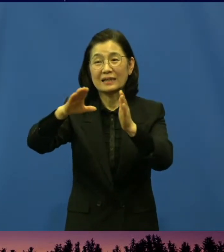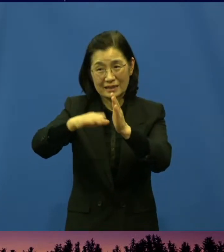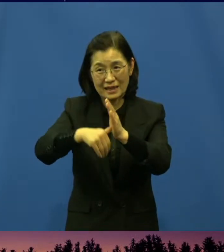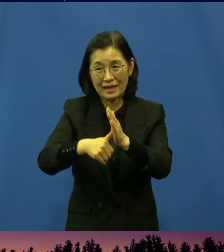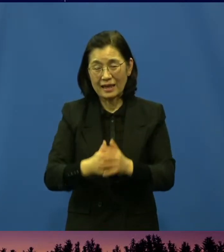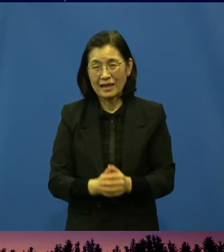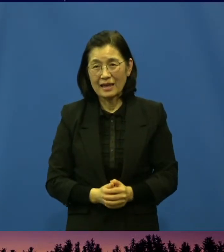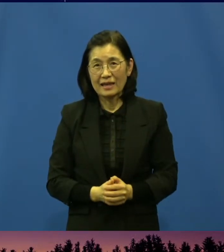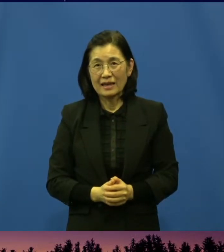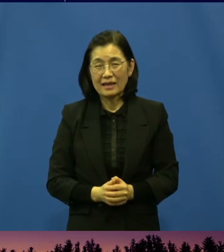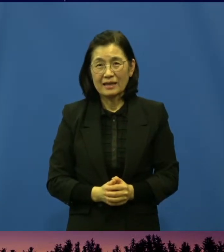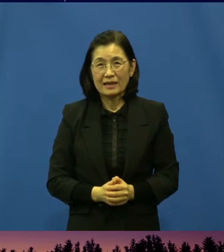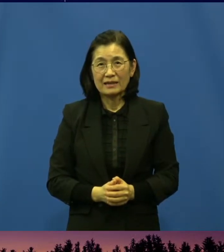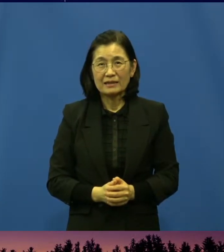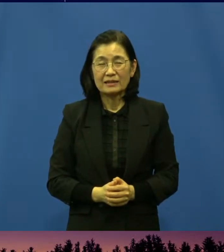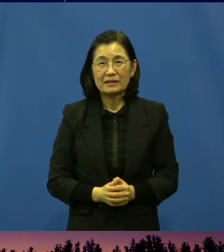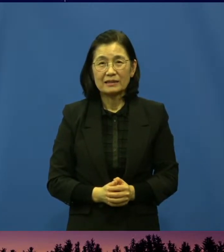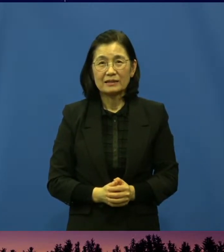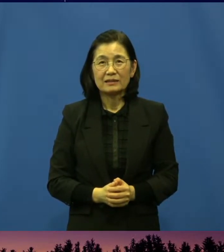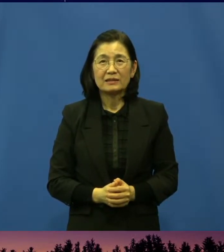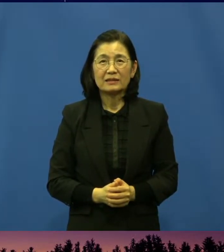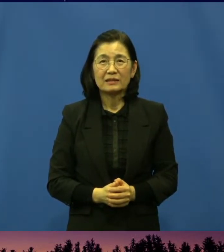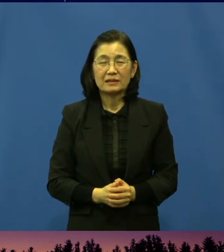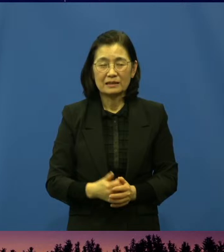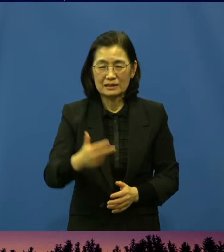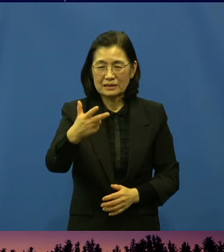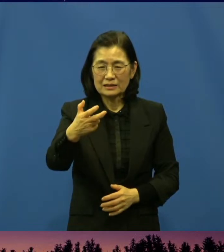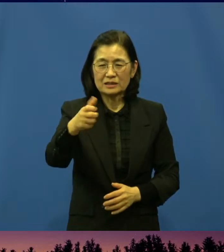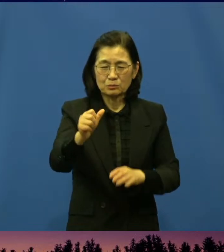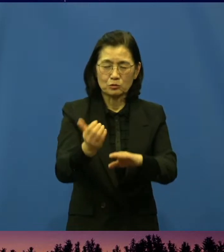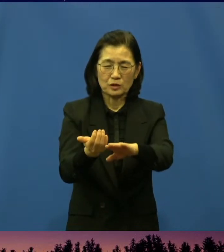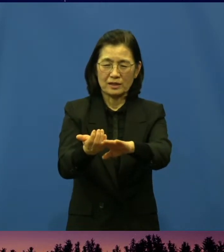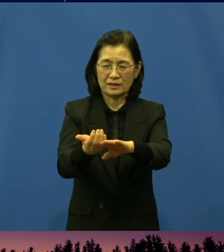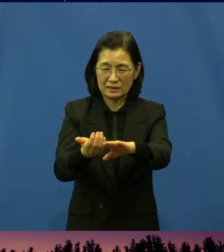그 이전은 무시할 수는 없지만 그 이유와는 비교가 안 되는 거죠.